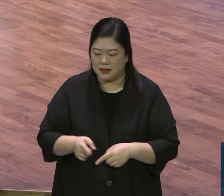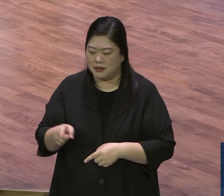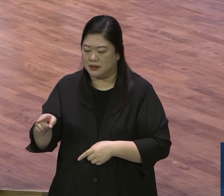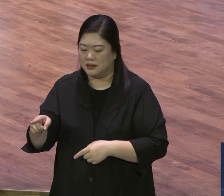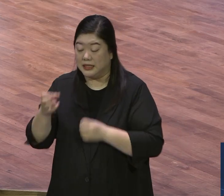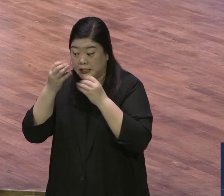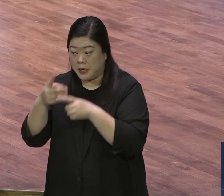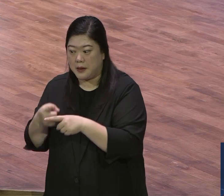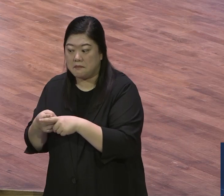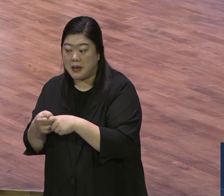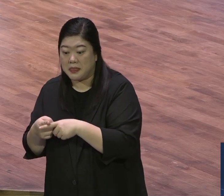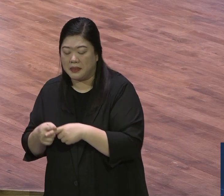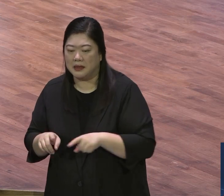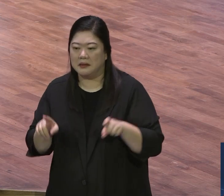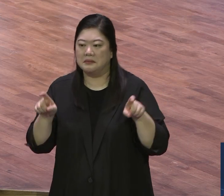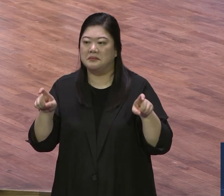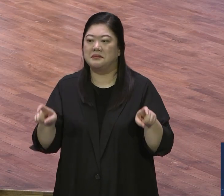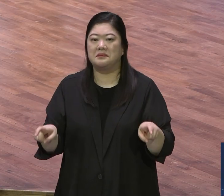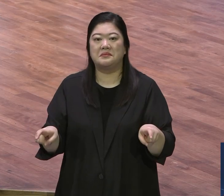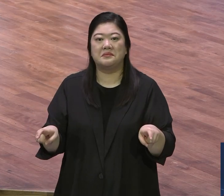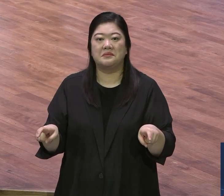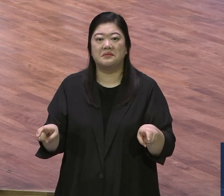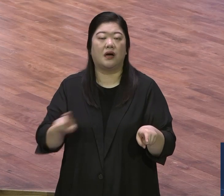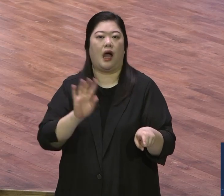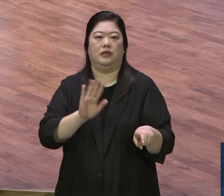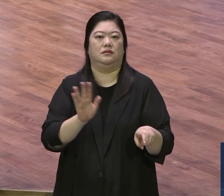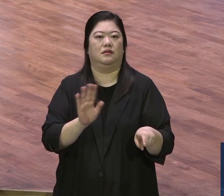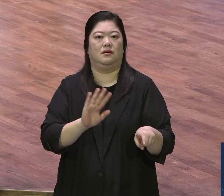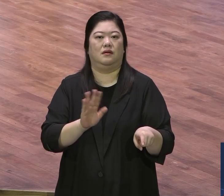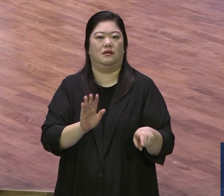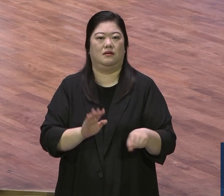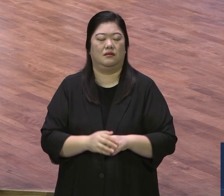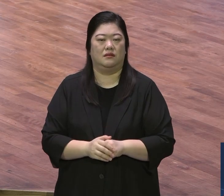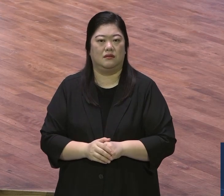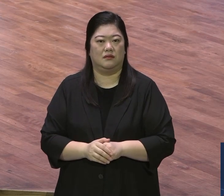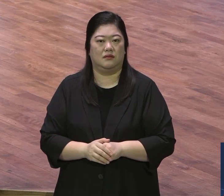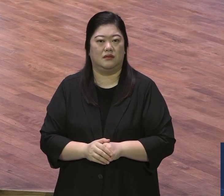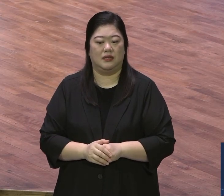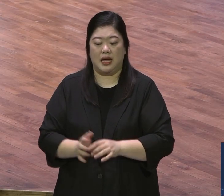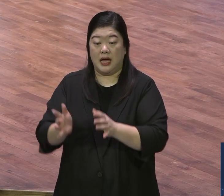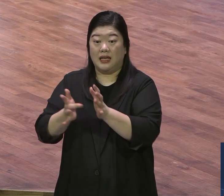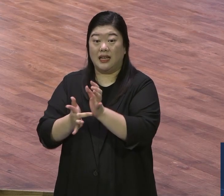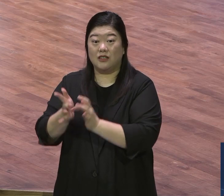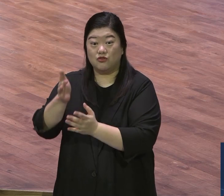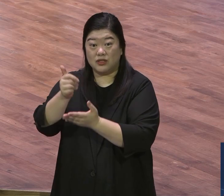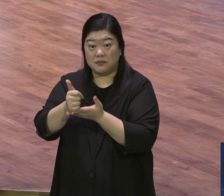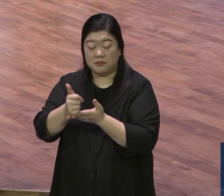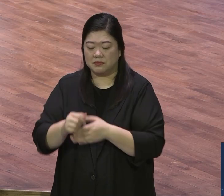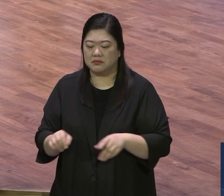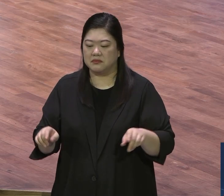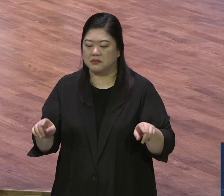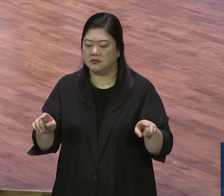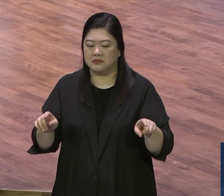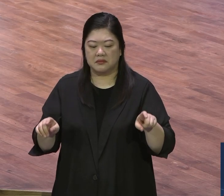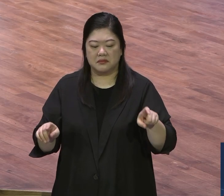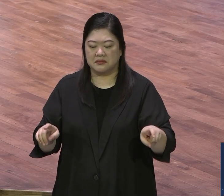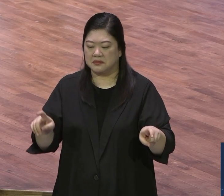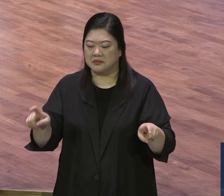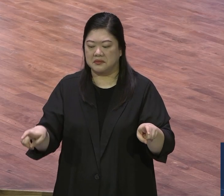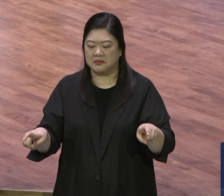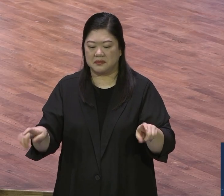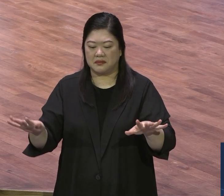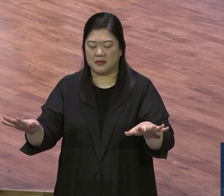예수님께서 저의 흰옷 율법의 흰옷을 적당히 기워주려고 온 분이 아니다. 거예요. 지금